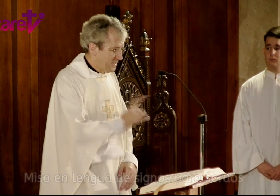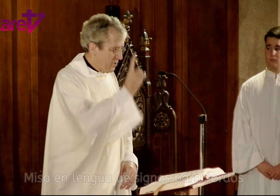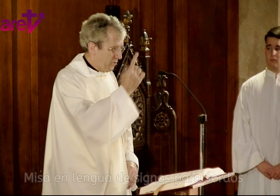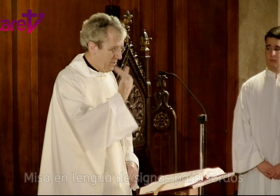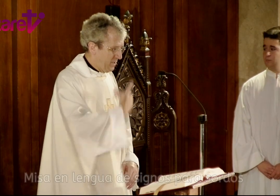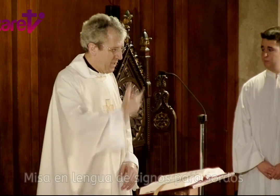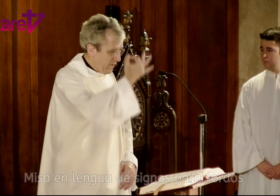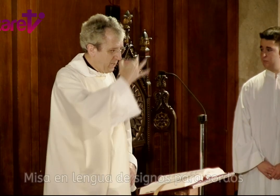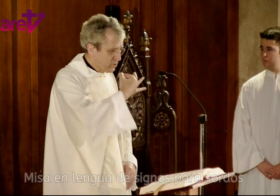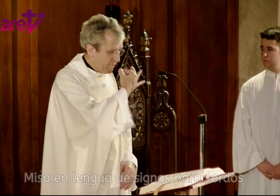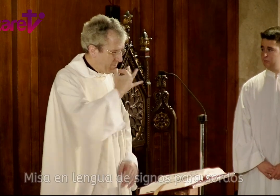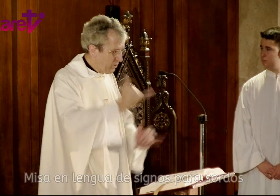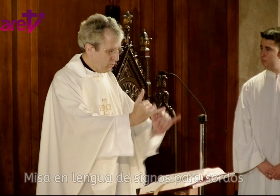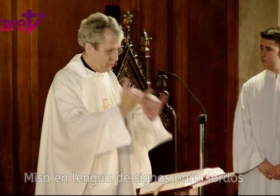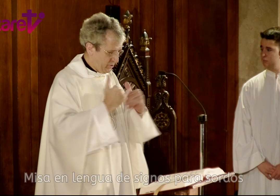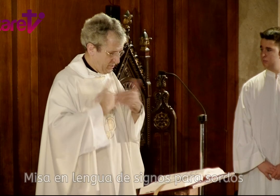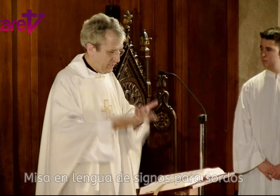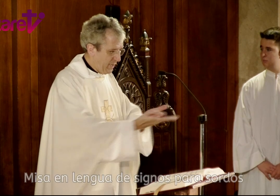Señor, que los sacramentos que hemos